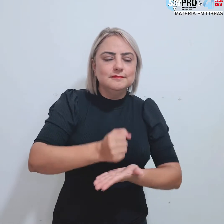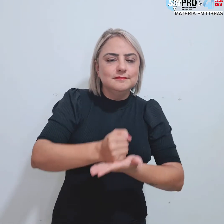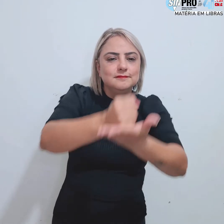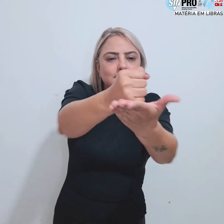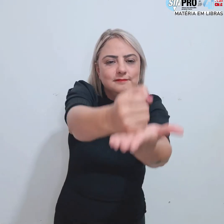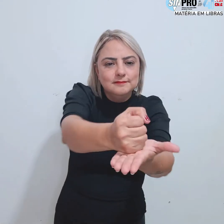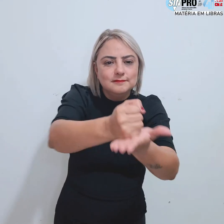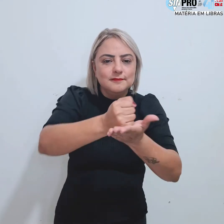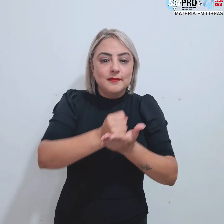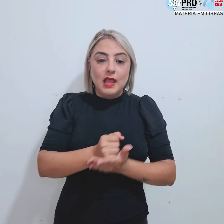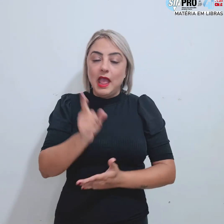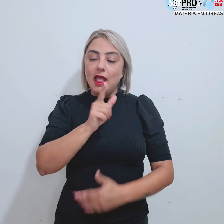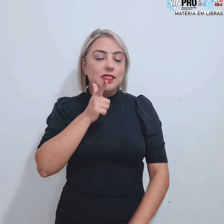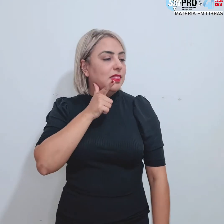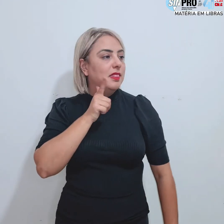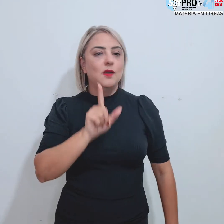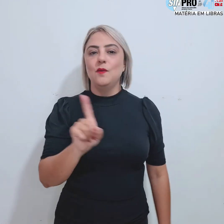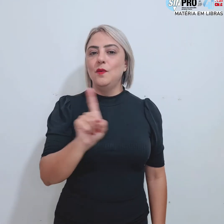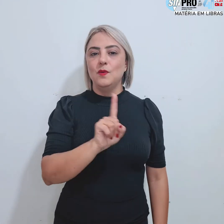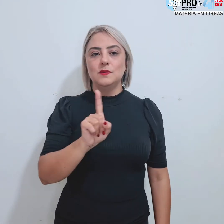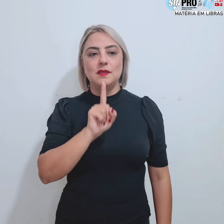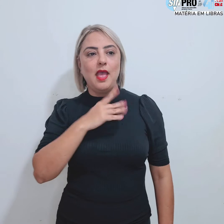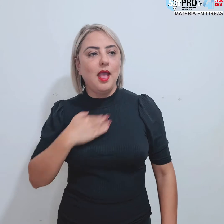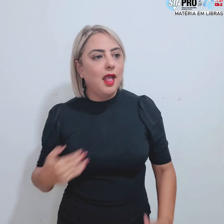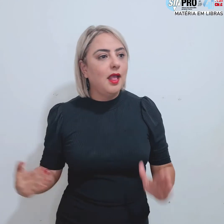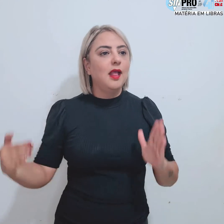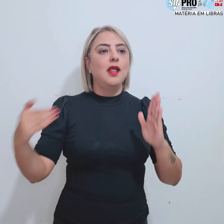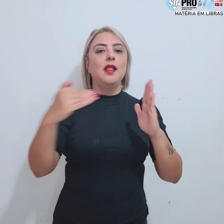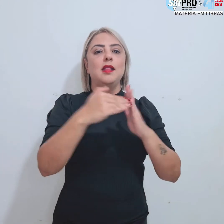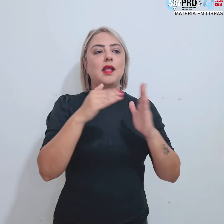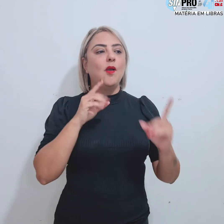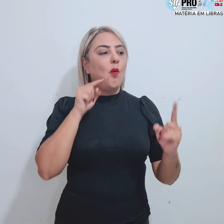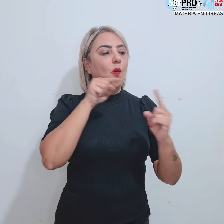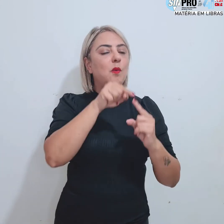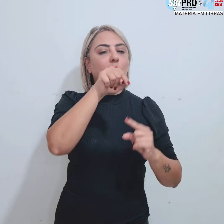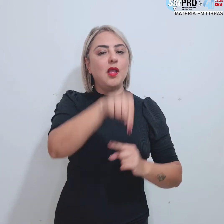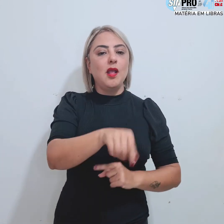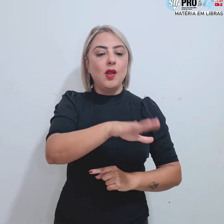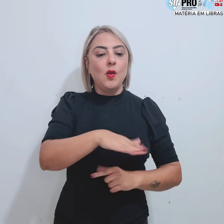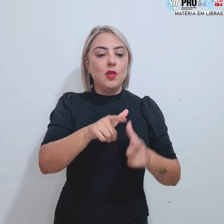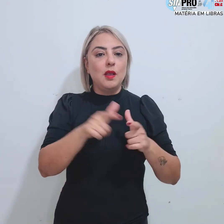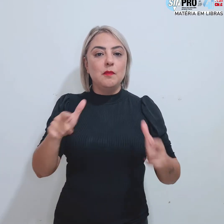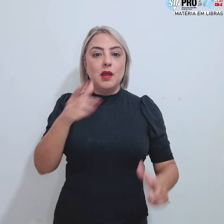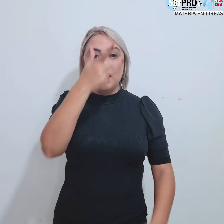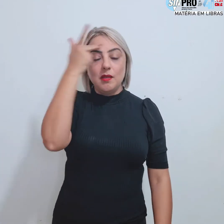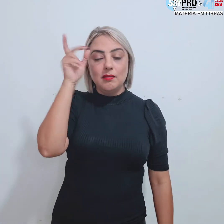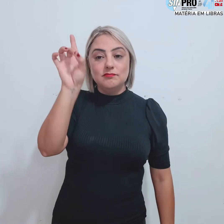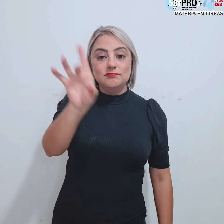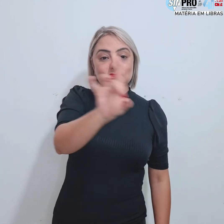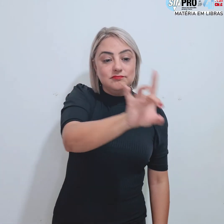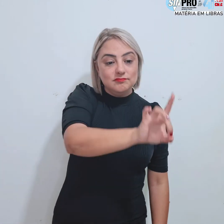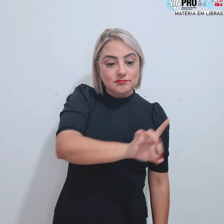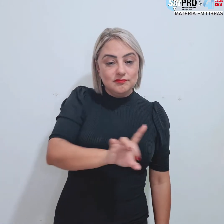solidariedade, ela não consegue alcançar a dimensão do que cada pessoa é,